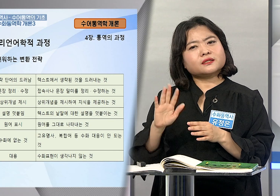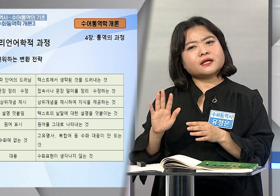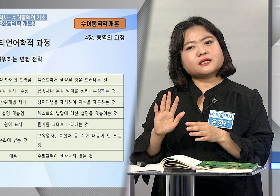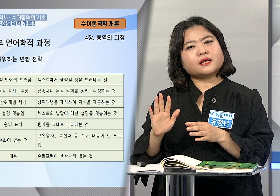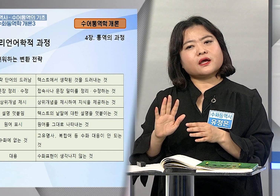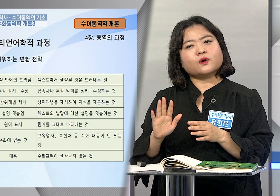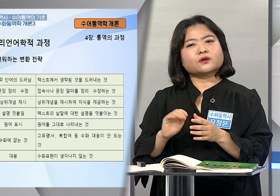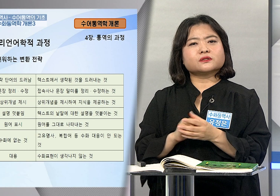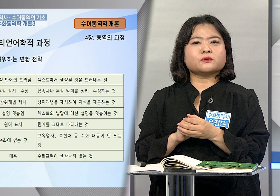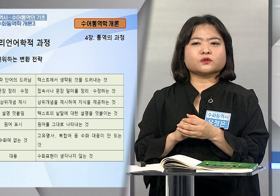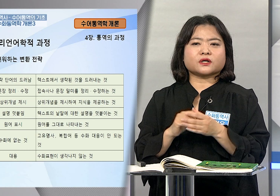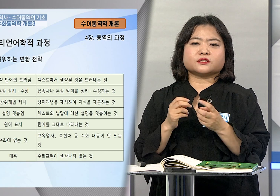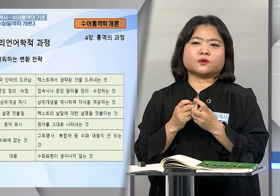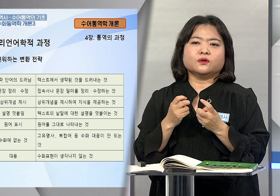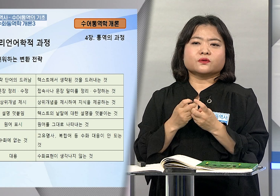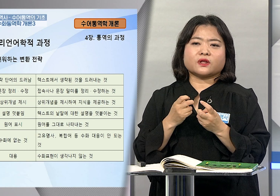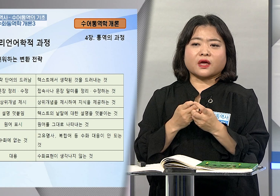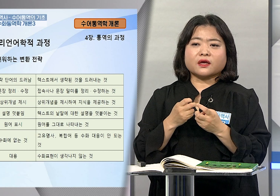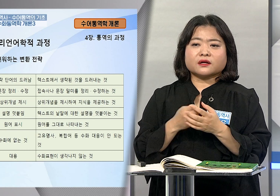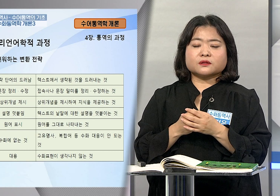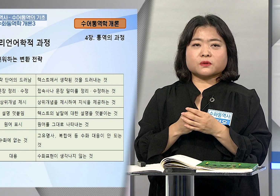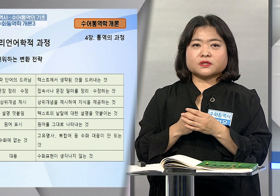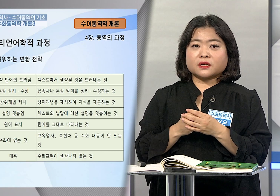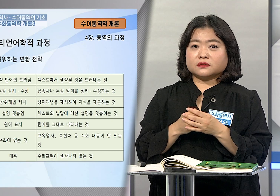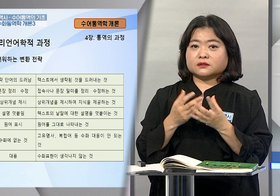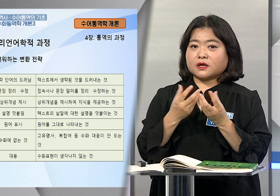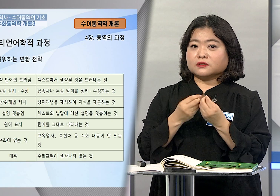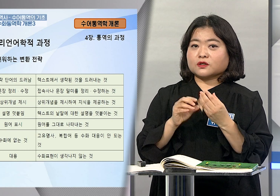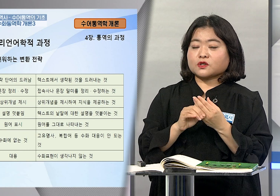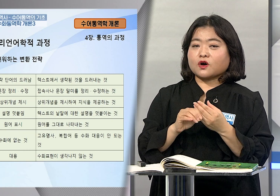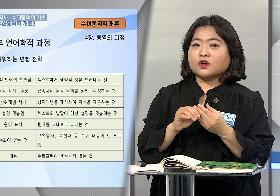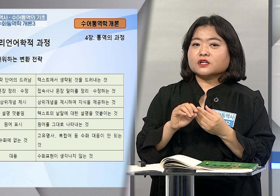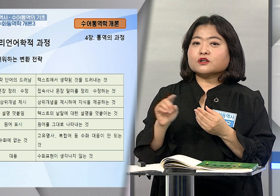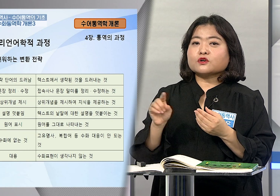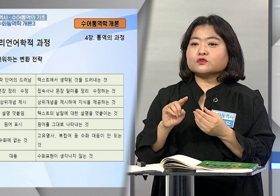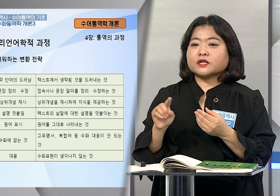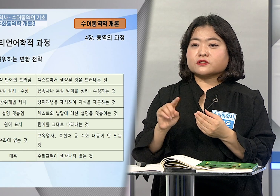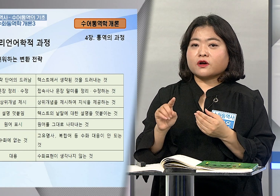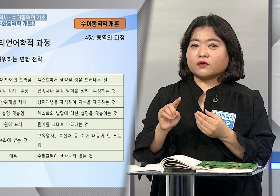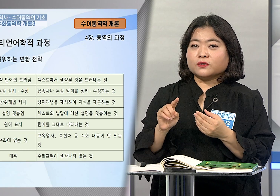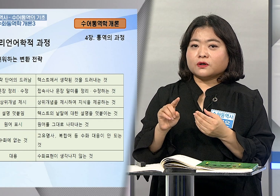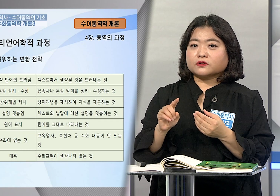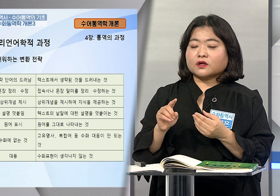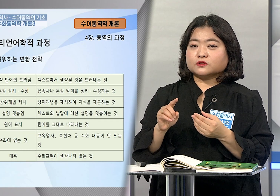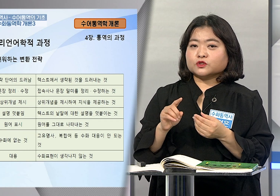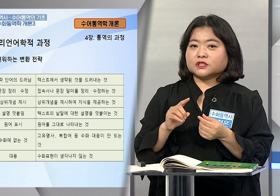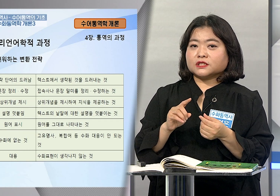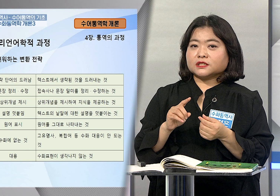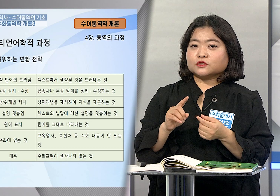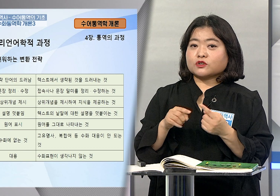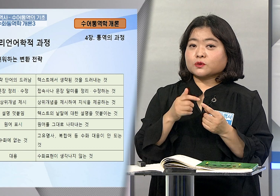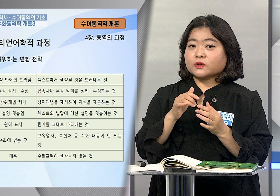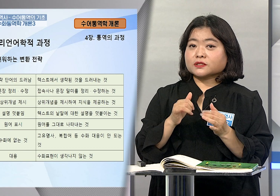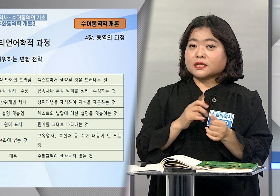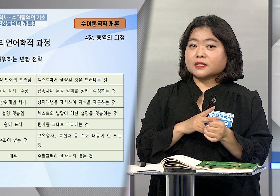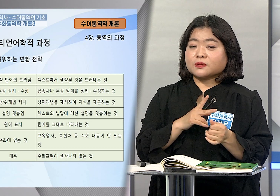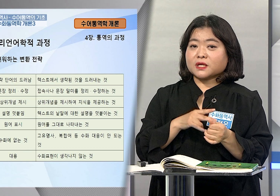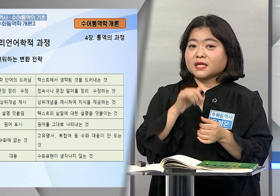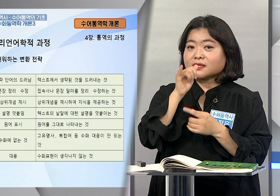나지 않아요. 그러면 어떡하죠? 네. 그러면 예를 들어서 이런 경우가 있어요. 어떤 우리 수화 통역사 선생님이